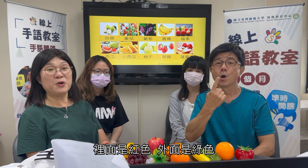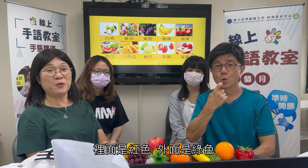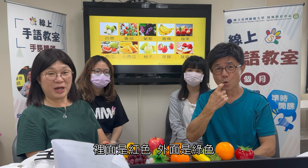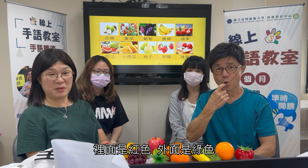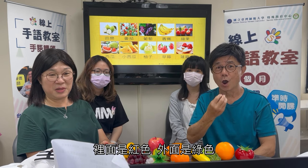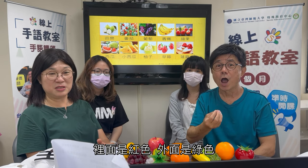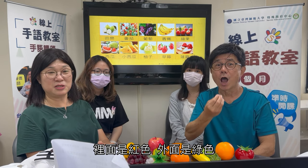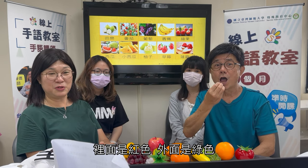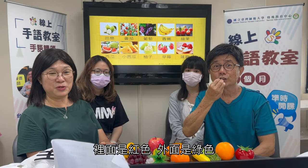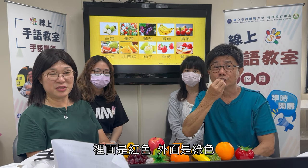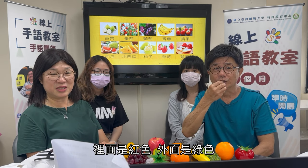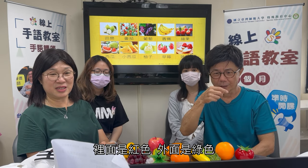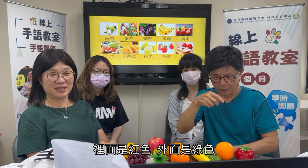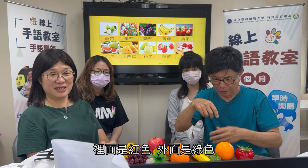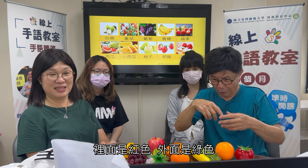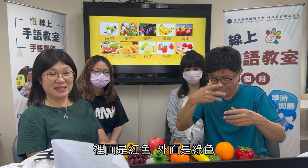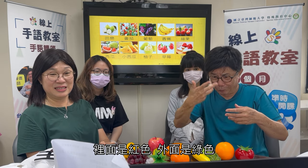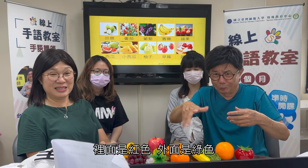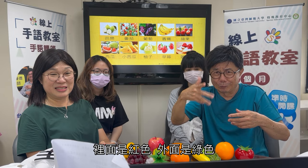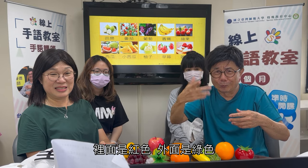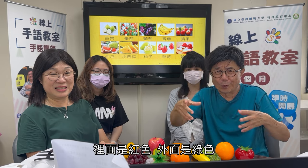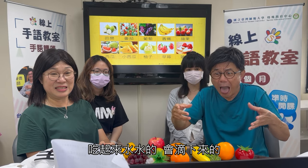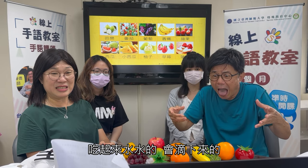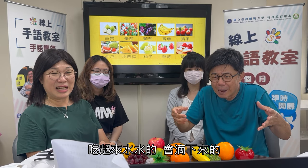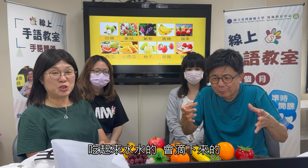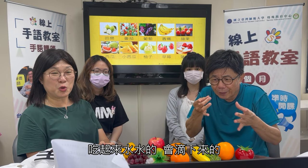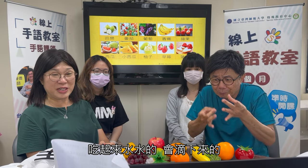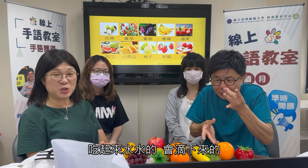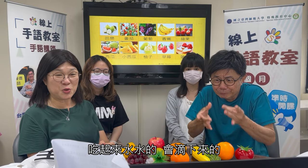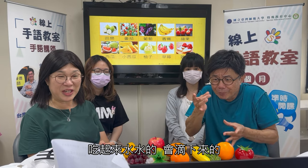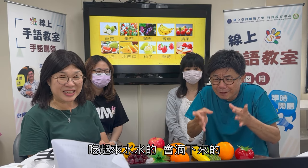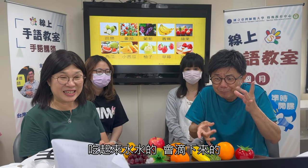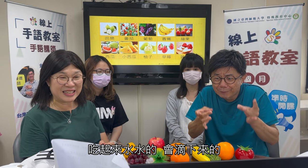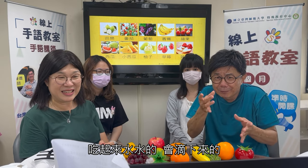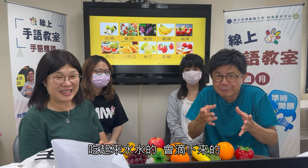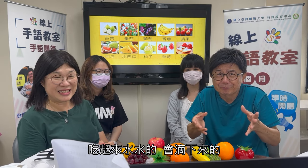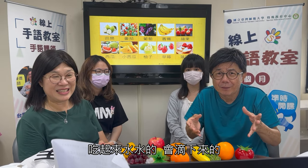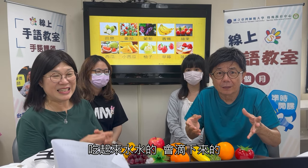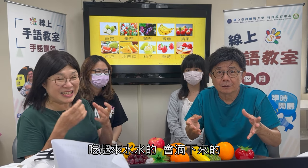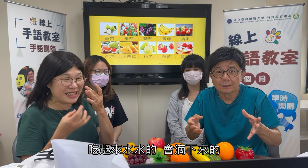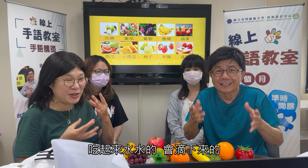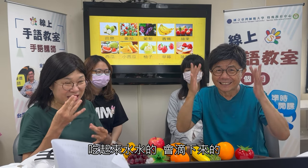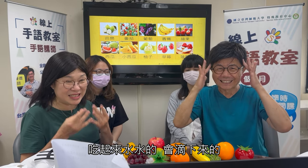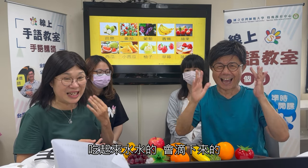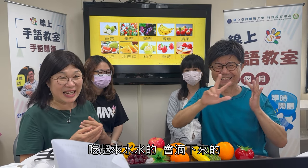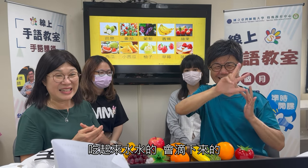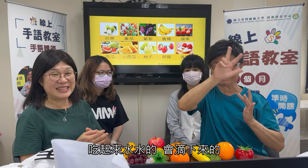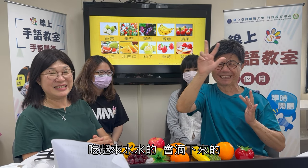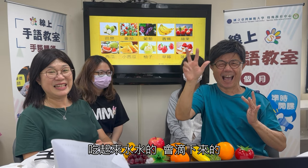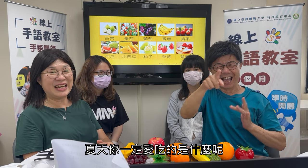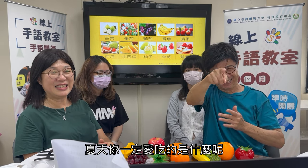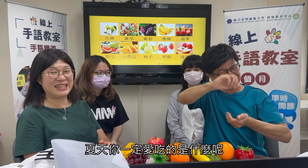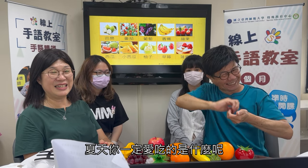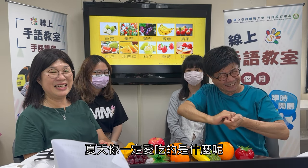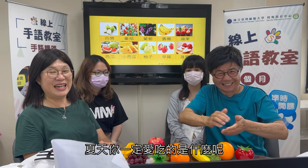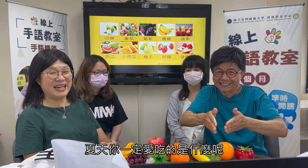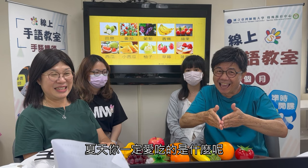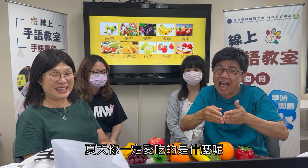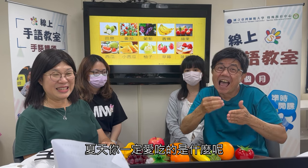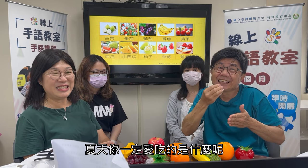外面是绿色，吃起来水水的，滴滴会滴下来的，夏天你一定